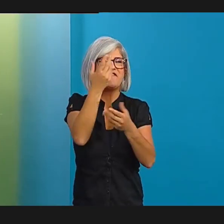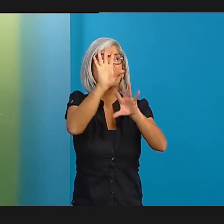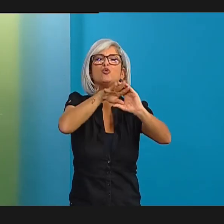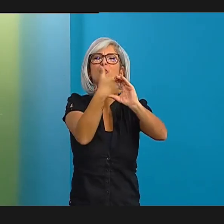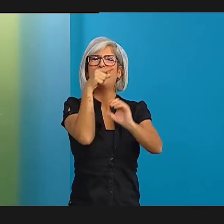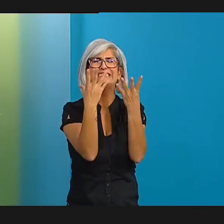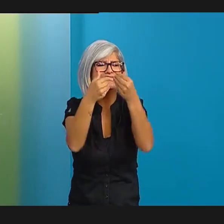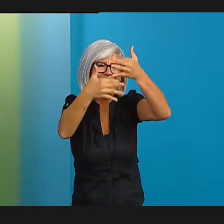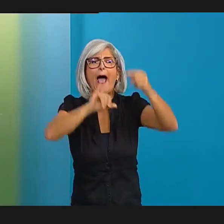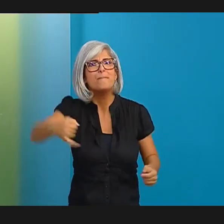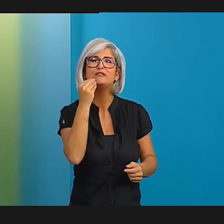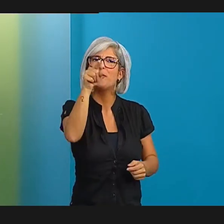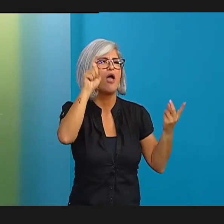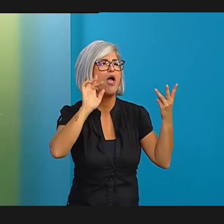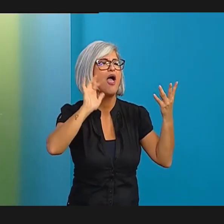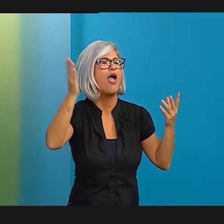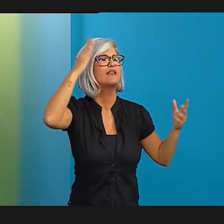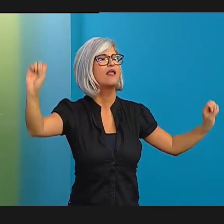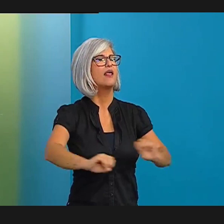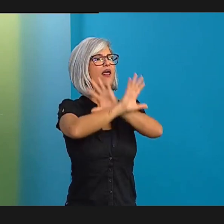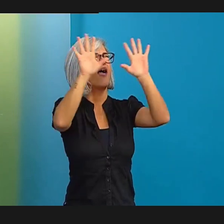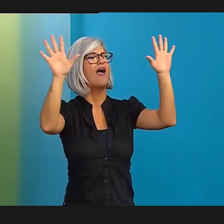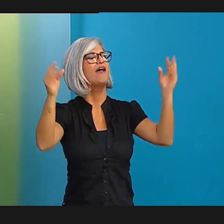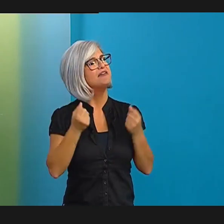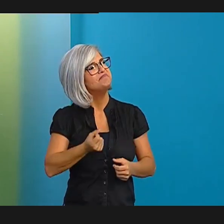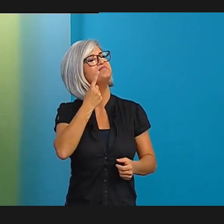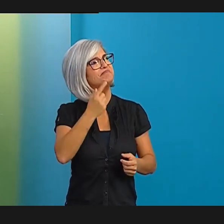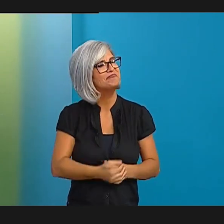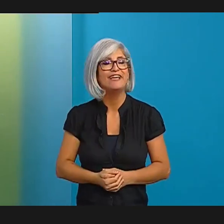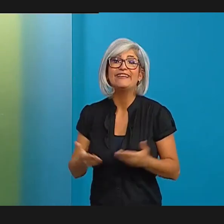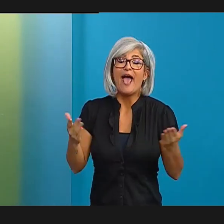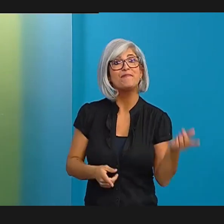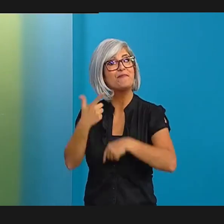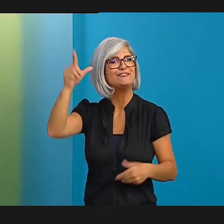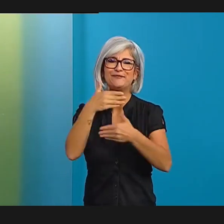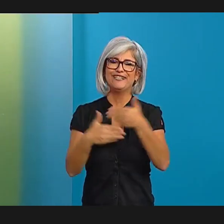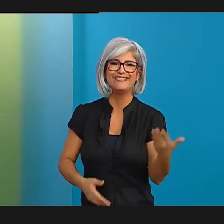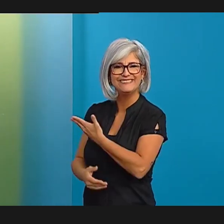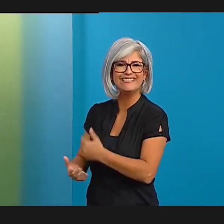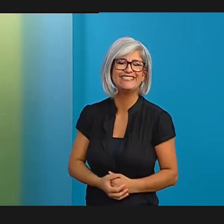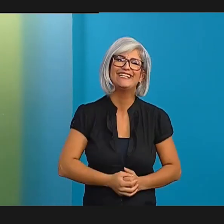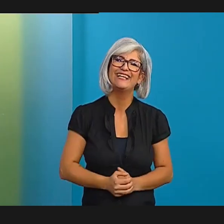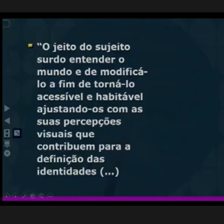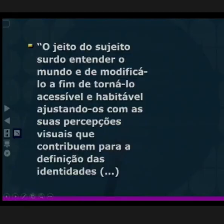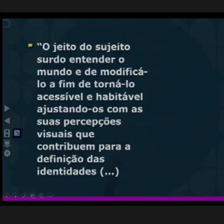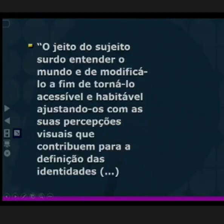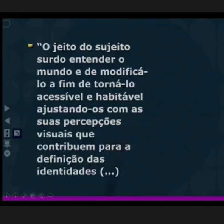sujeito surdo, essa comunicação consegue ser assim bem tranquila. Aproveitem então e façam pesquisas para compreender com mais clareza sobre esses detalhes da questão cultural. Próximo slide. Aqui nós temos uma